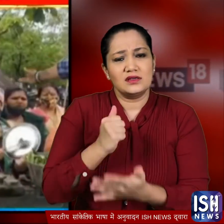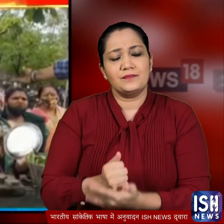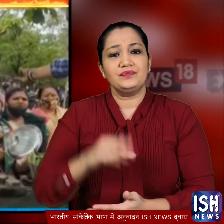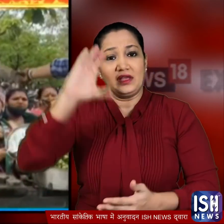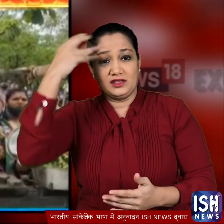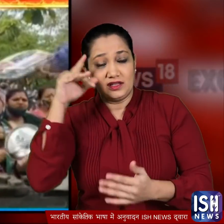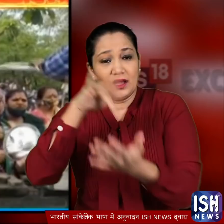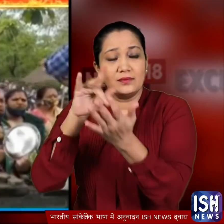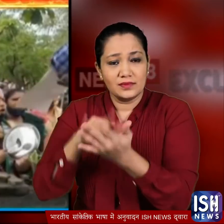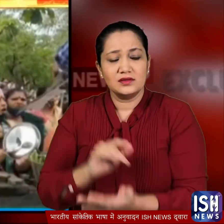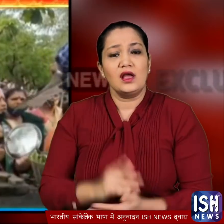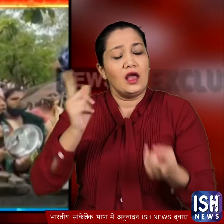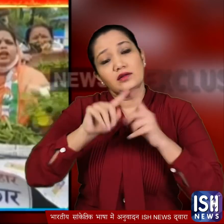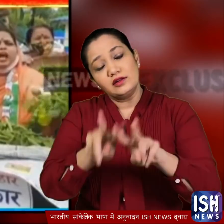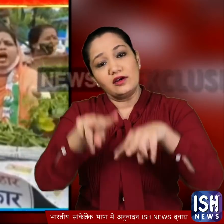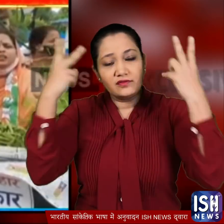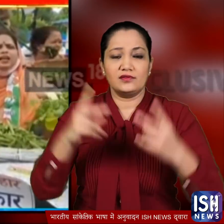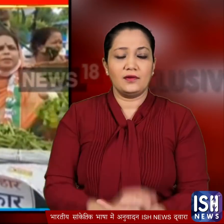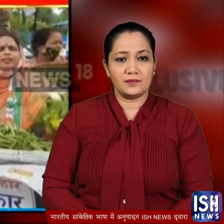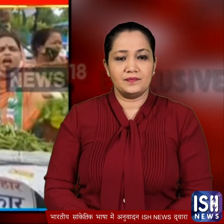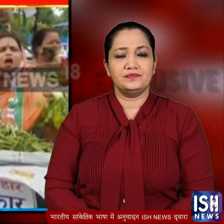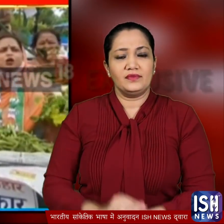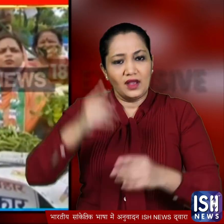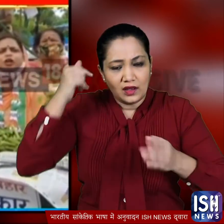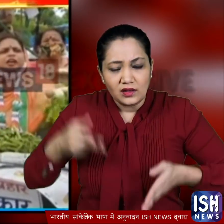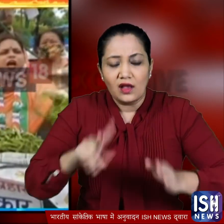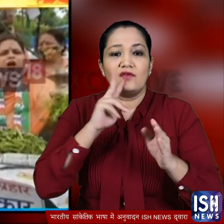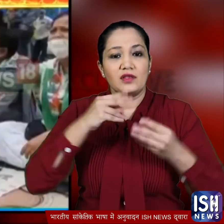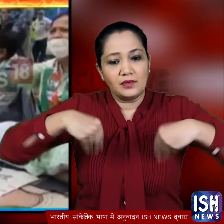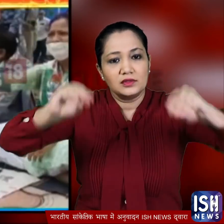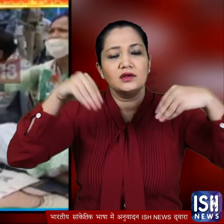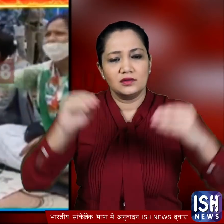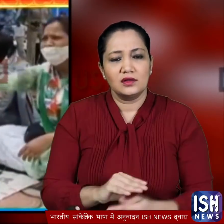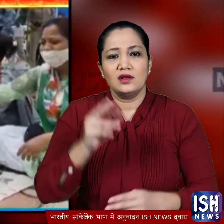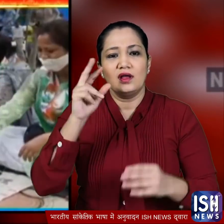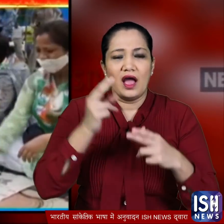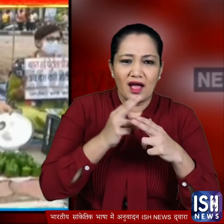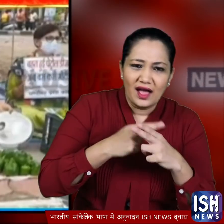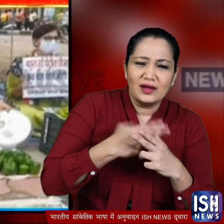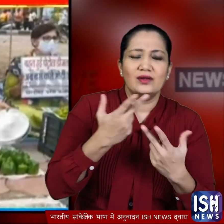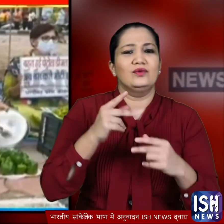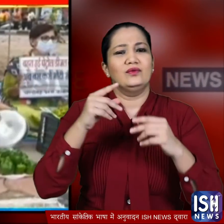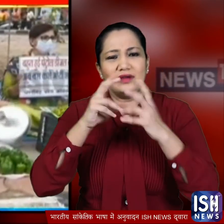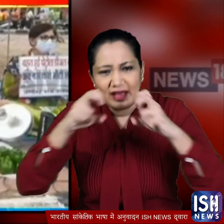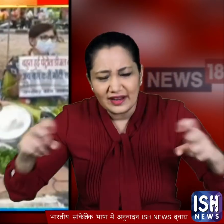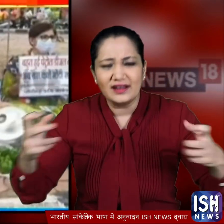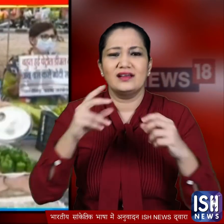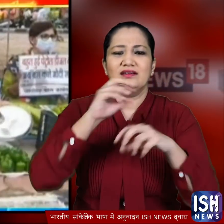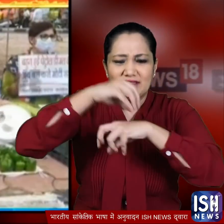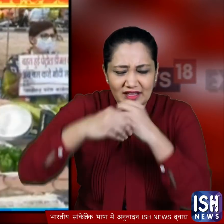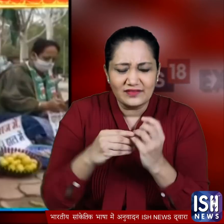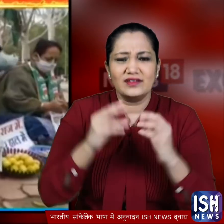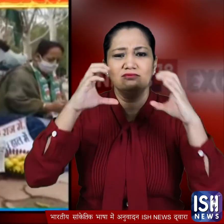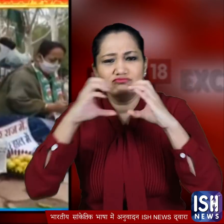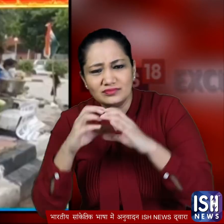चंडीगढ़ में तो महिला कांग्रेस ने अनोखा प्रदर्शन किया और कई महिलाएं सड़क पर सब्जियां बेचने के लिए बैठ गईं। आलू, करेला, घिया, सीताफल,